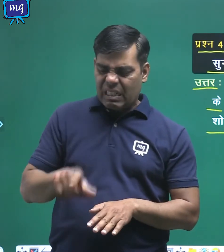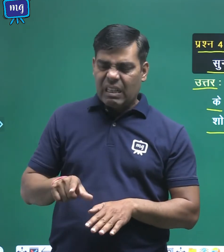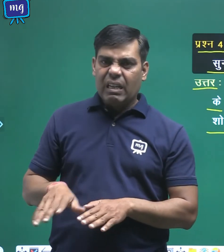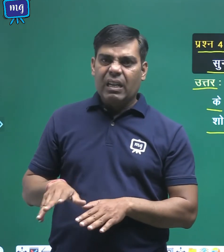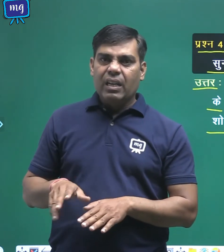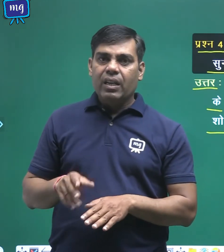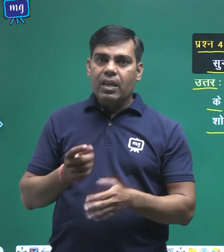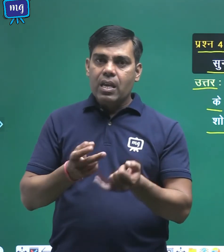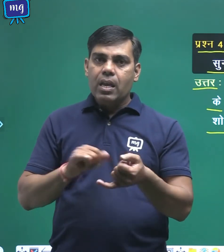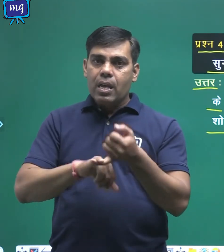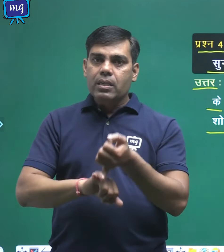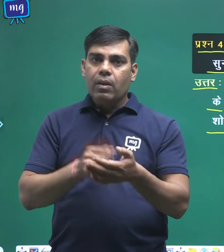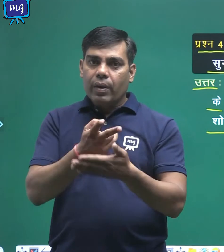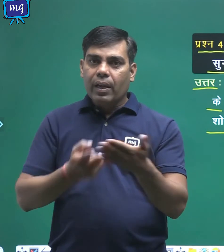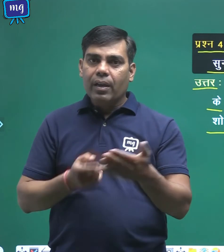कहानियाँ